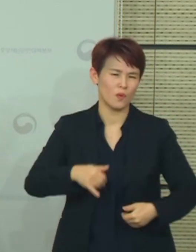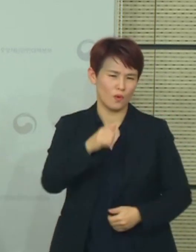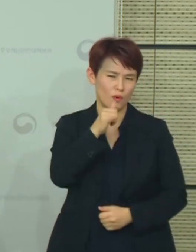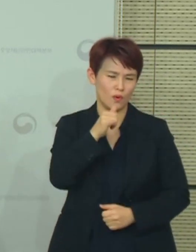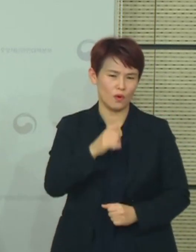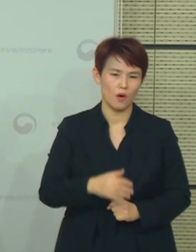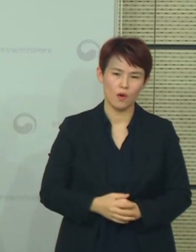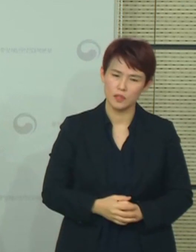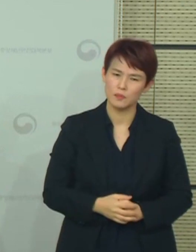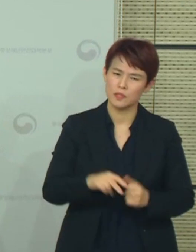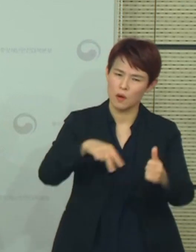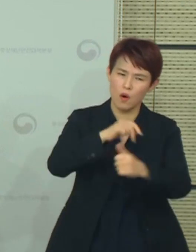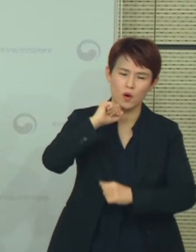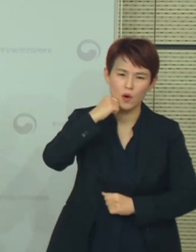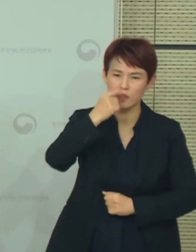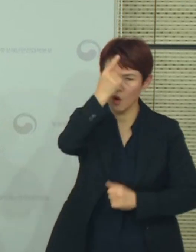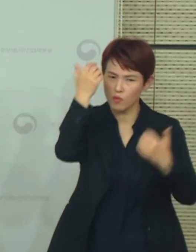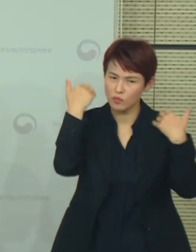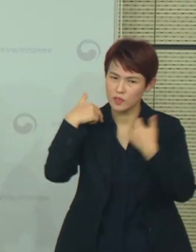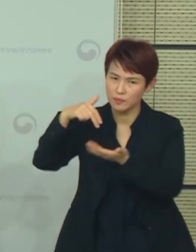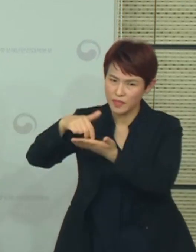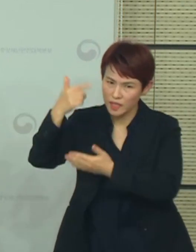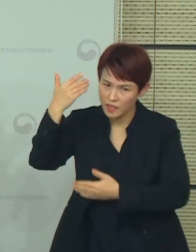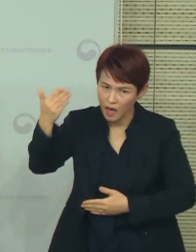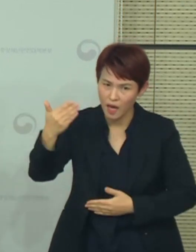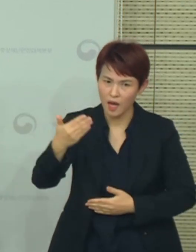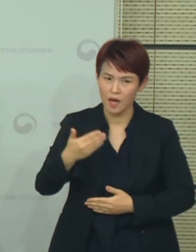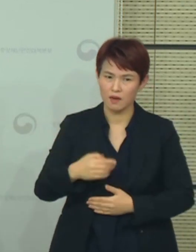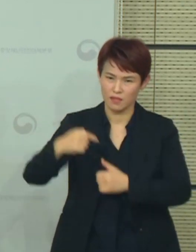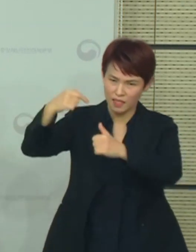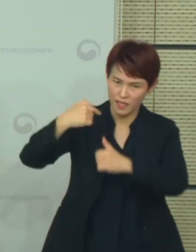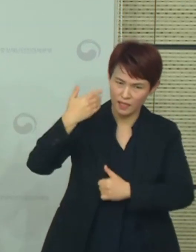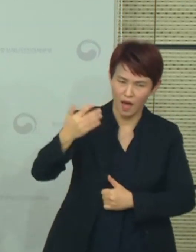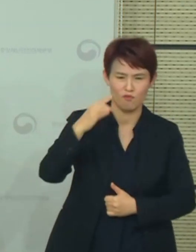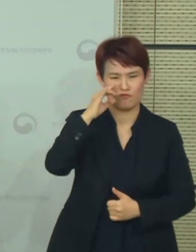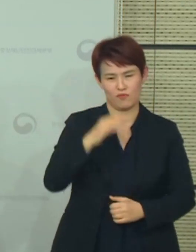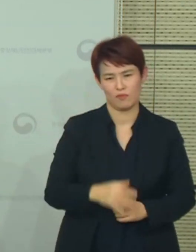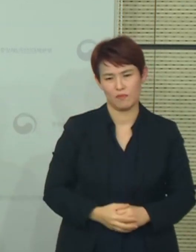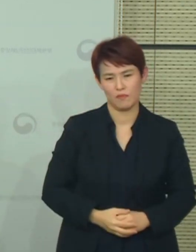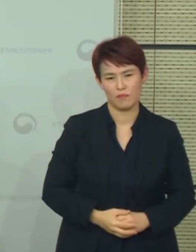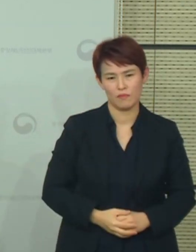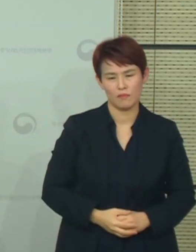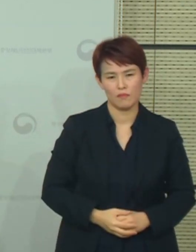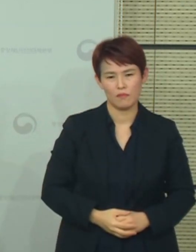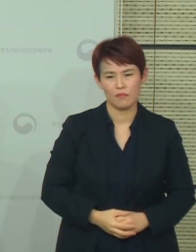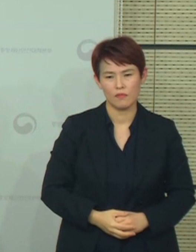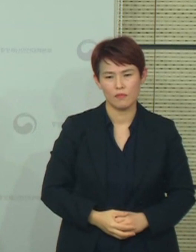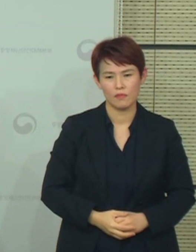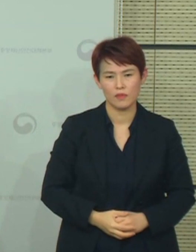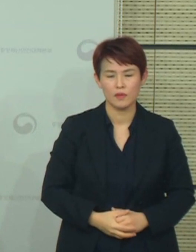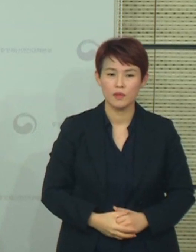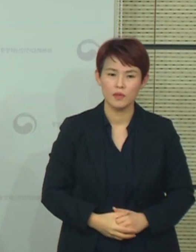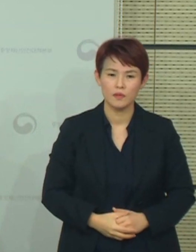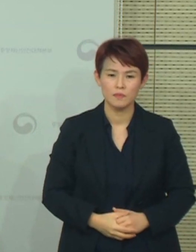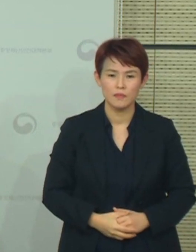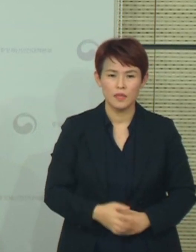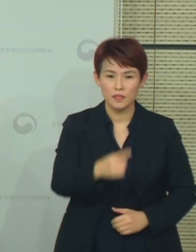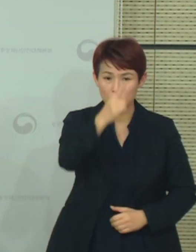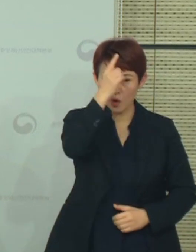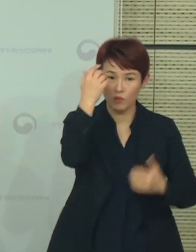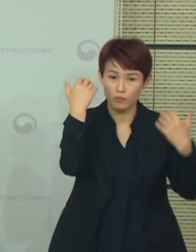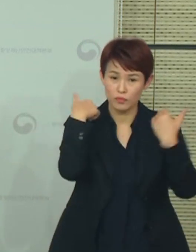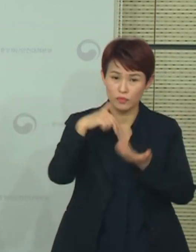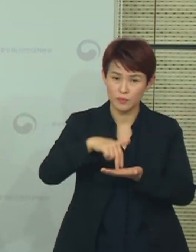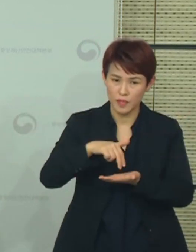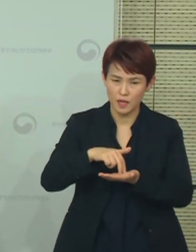이게 정부 전체 입장인 건지 좀 궁금하고요. 그리고 민간으로 확대가 되는 게 어떻게 보면 또 정부에서